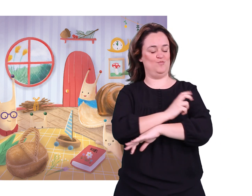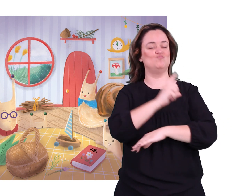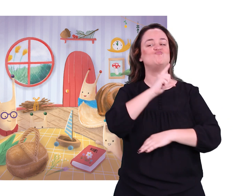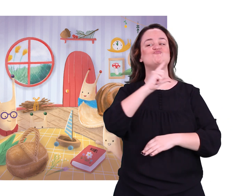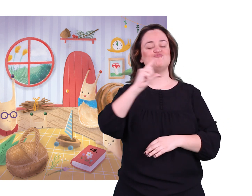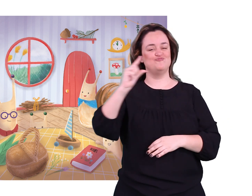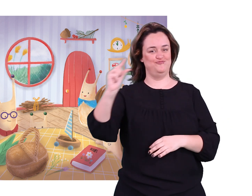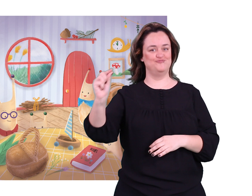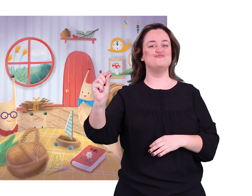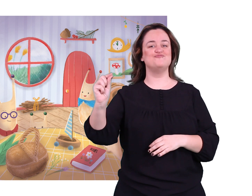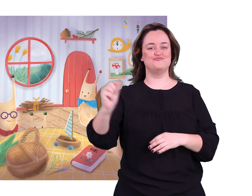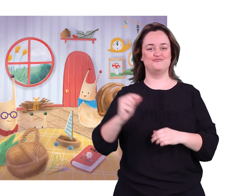pique-nique de la saison.